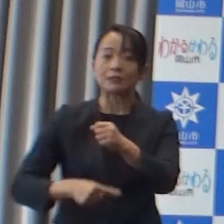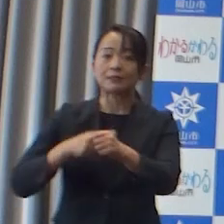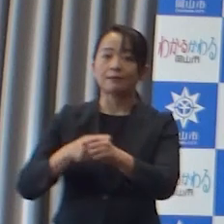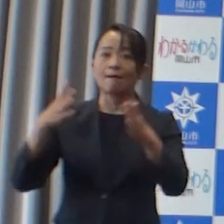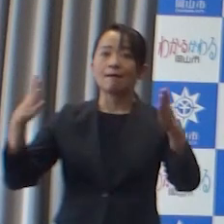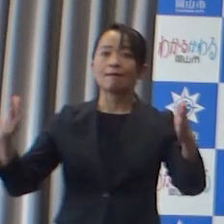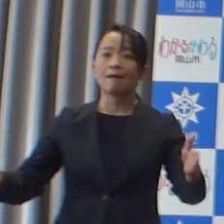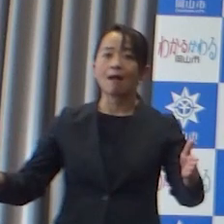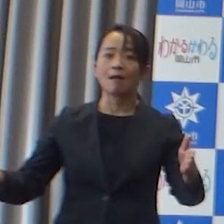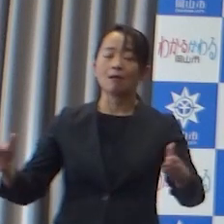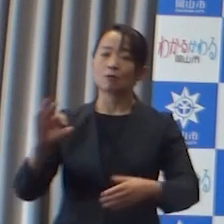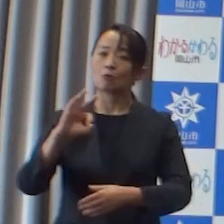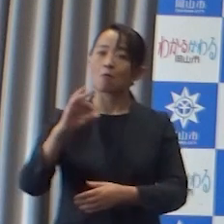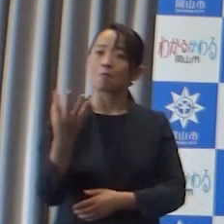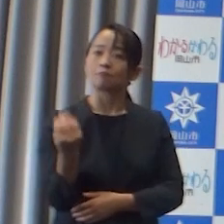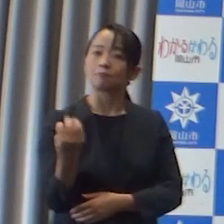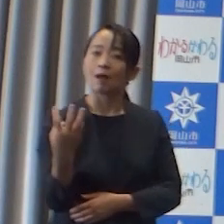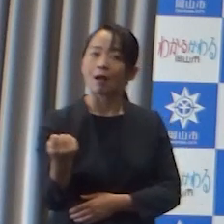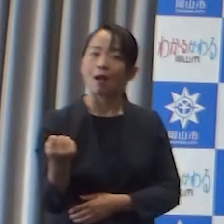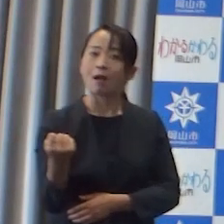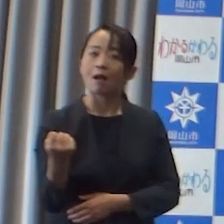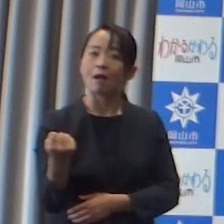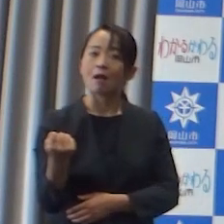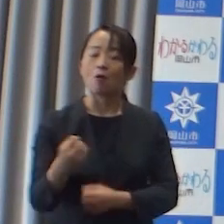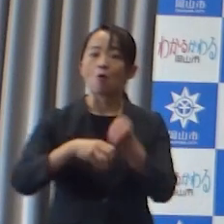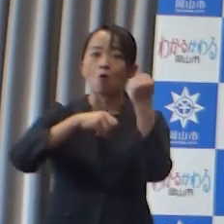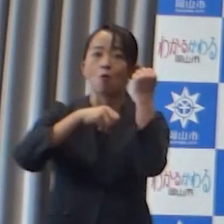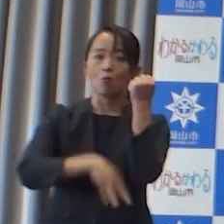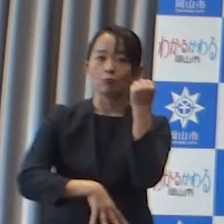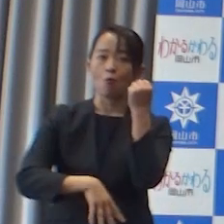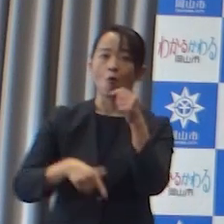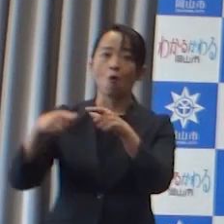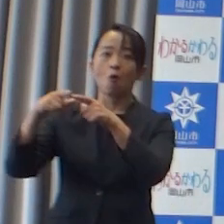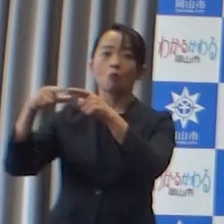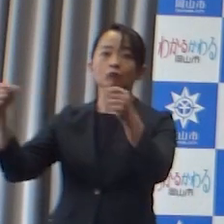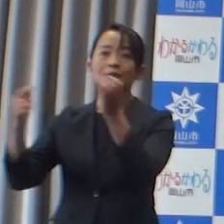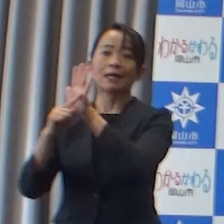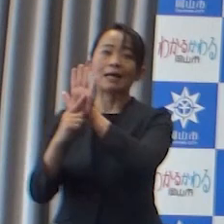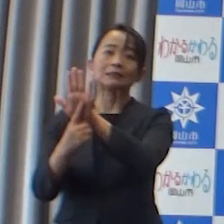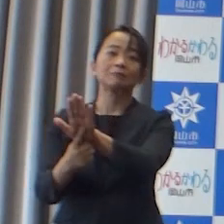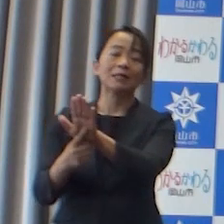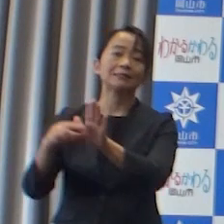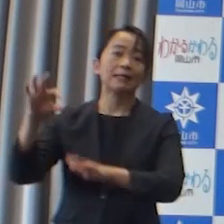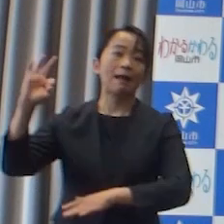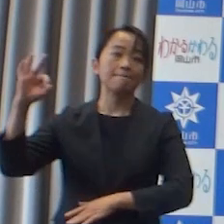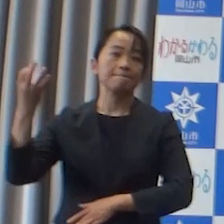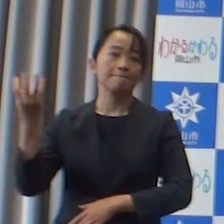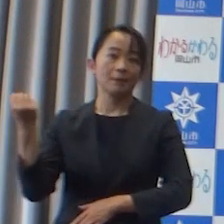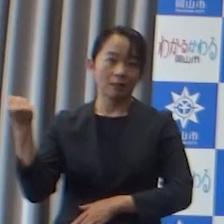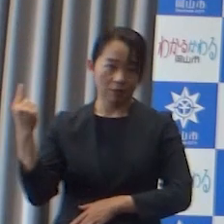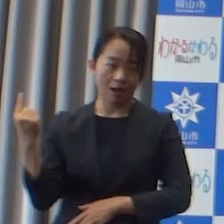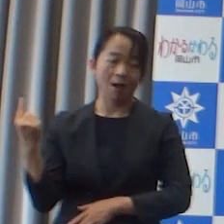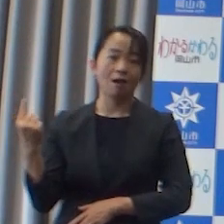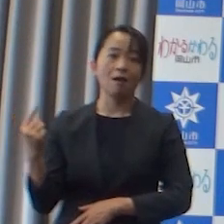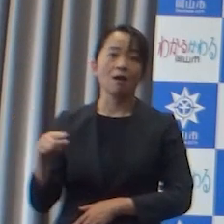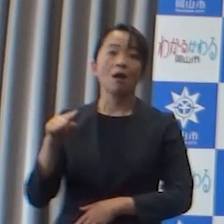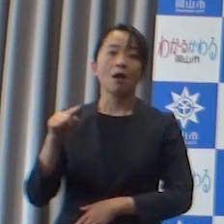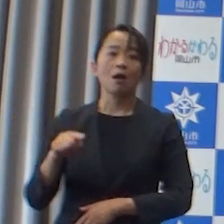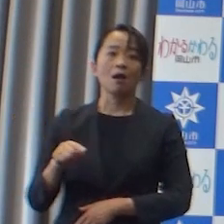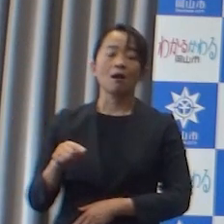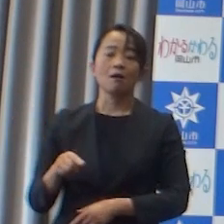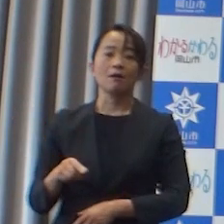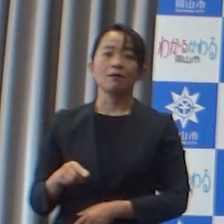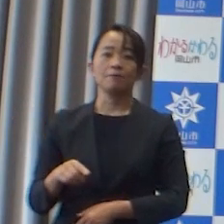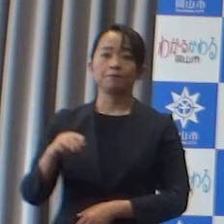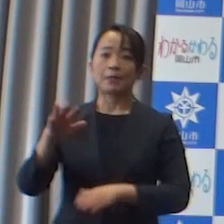当の額を踏まえた額として国が示した金額であります。したがって今の物価高騰